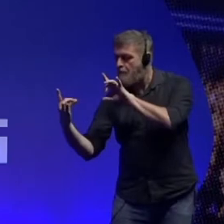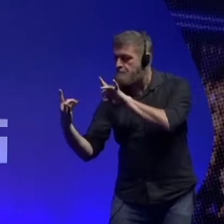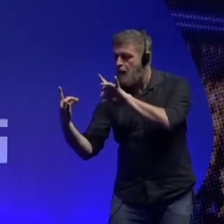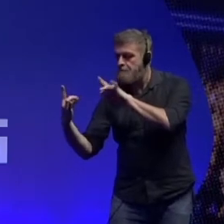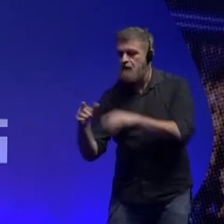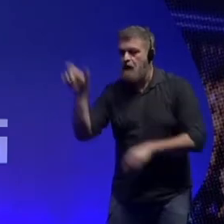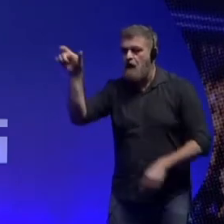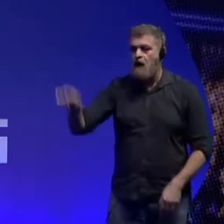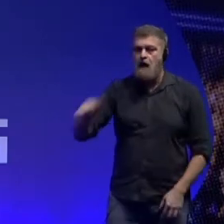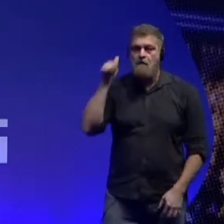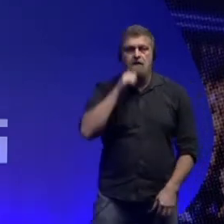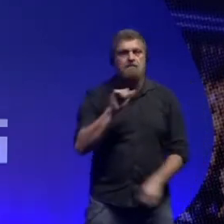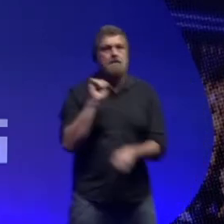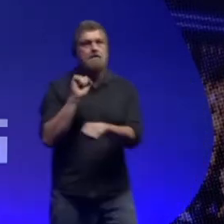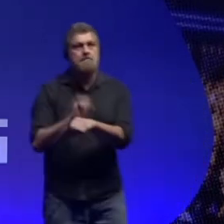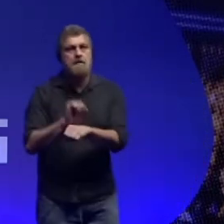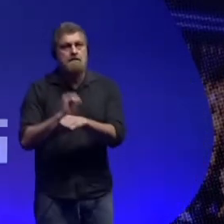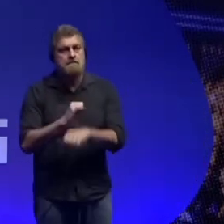para a Cristina?